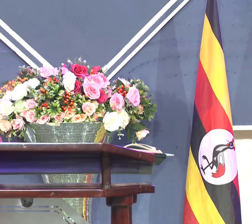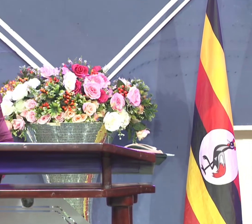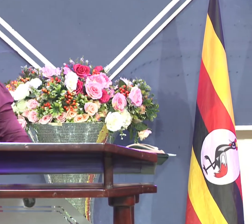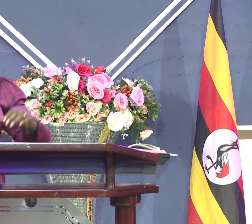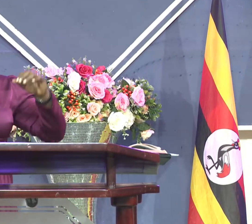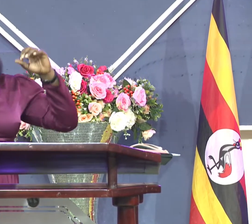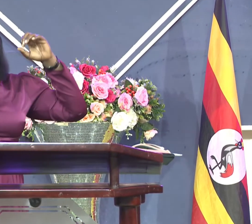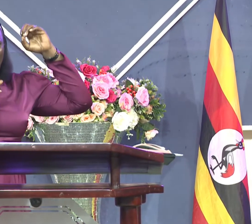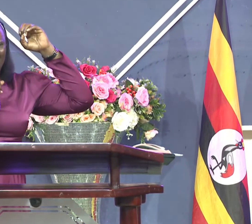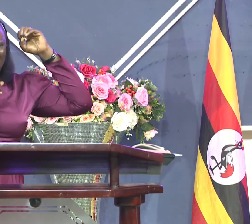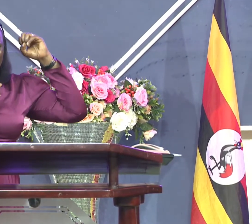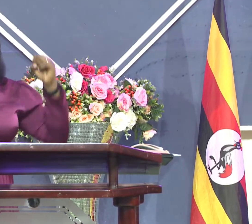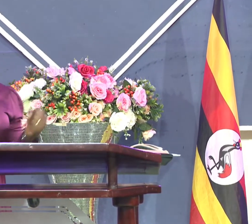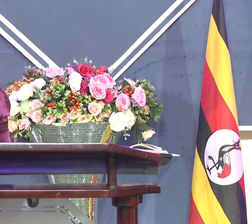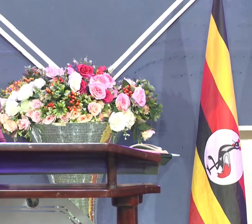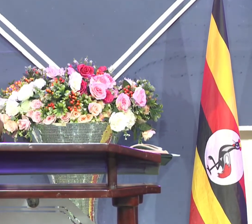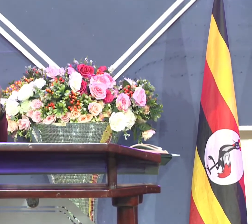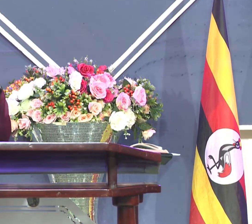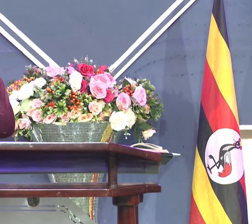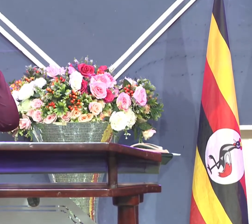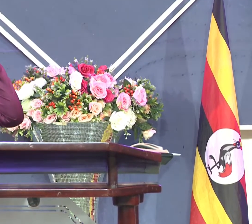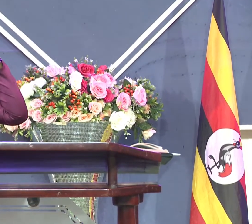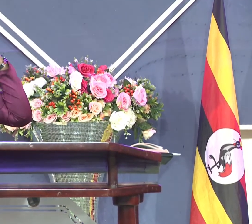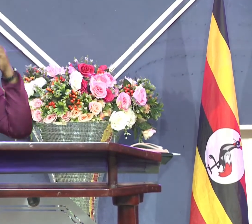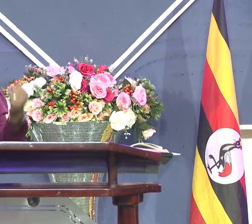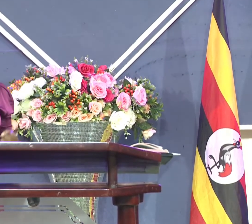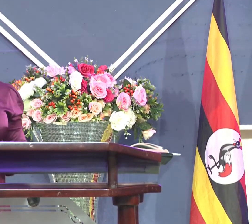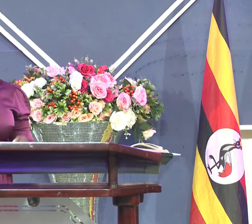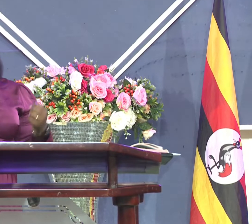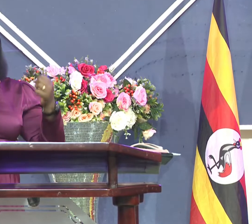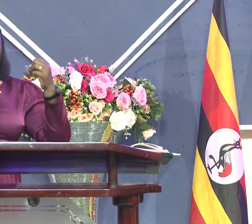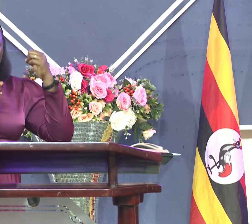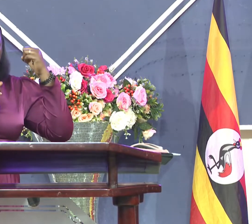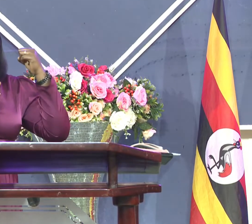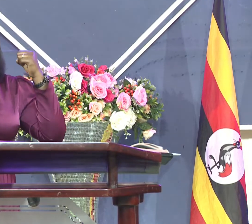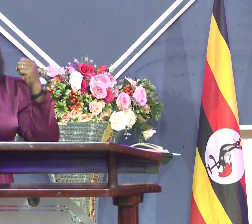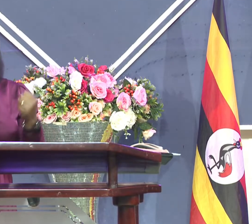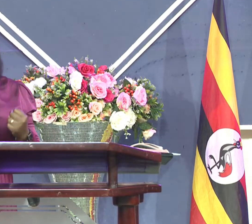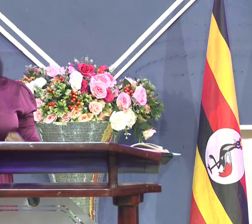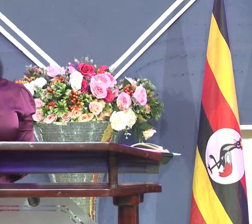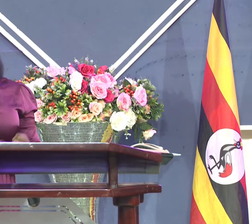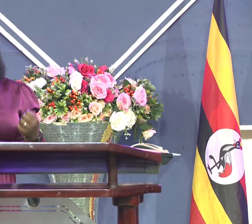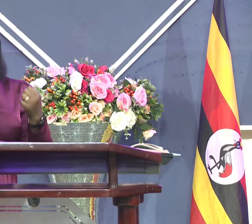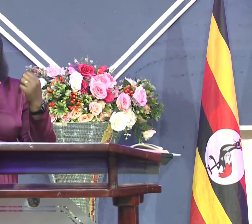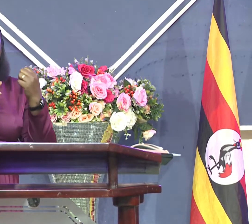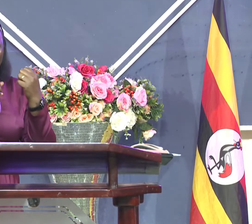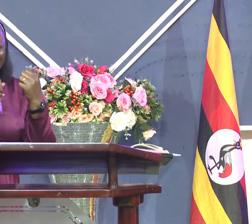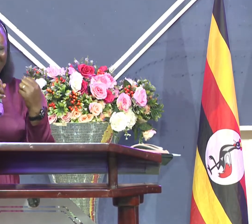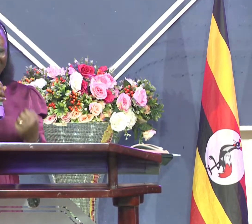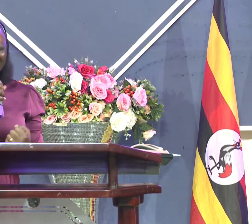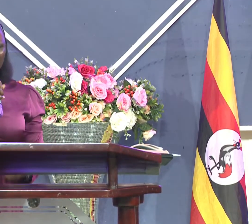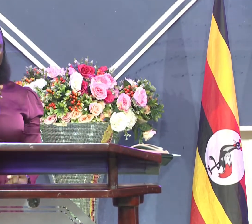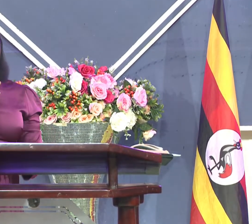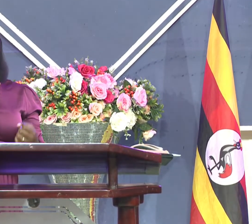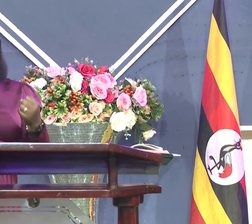akose. Chetu fatu kwega irida. Omoyo wa mukama, omoyo mutukufu. Jangwa